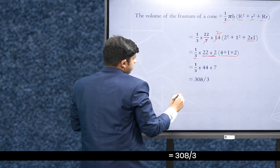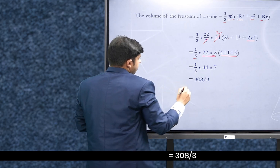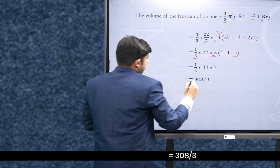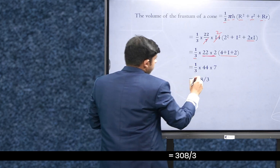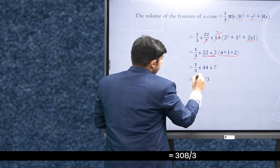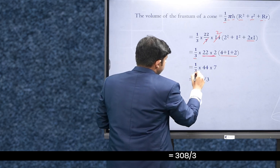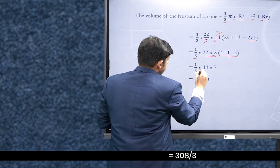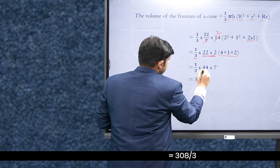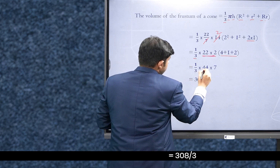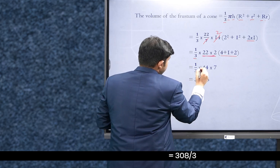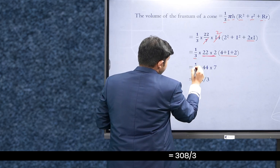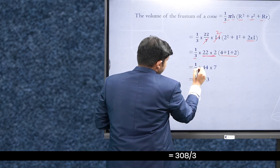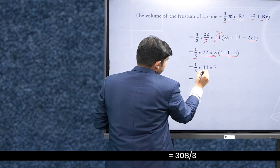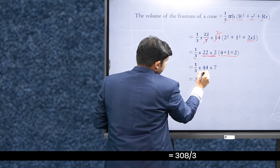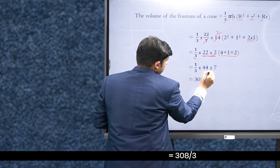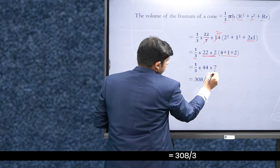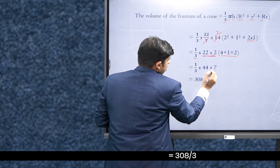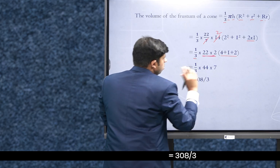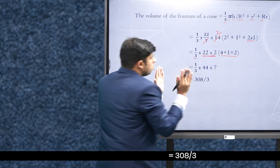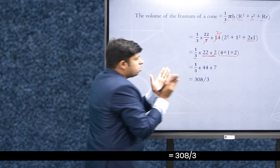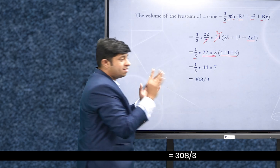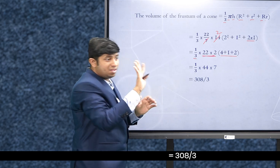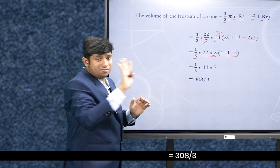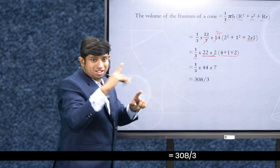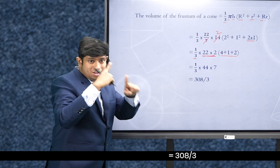ஈடு 308 கீழ் 3.